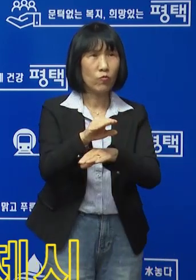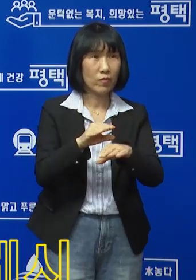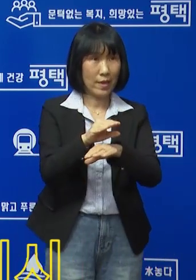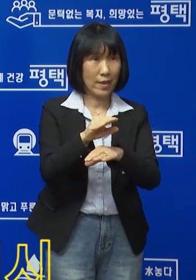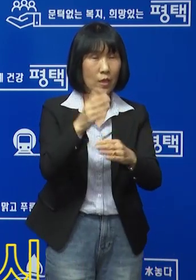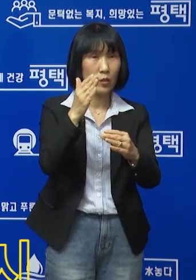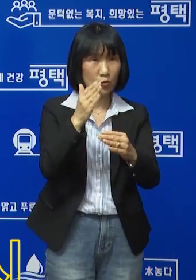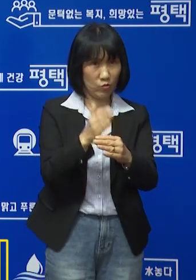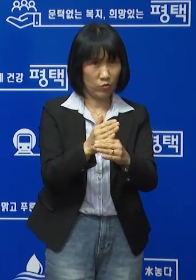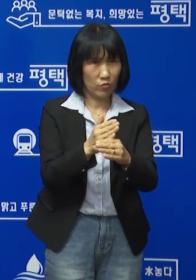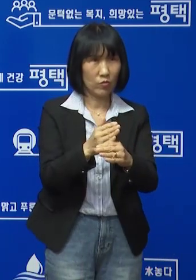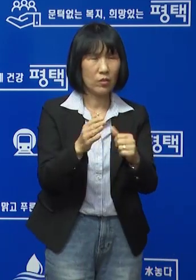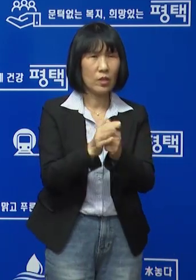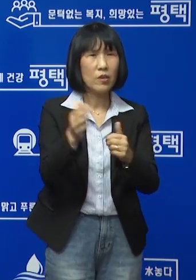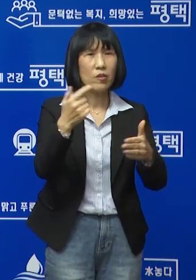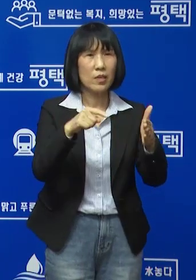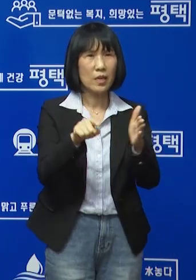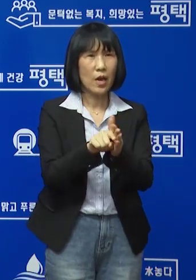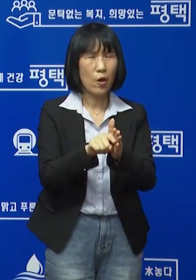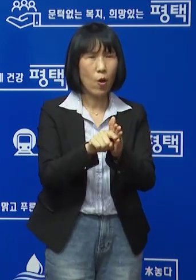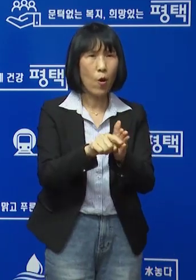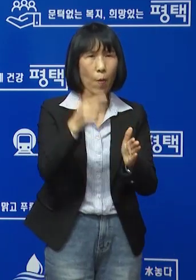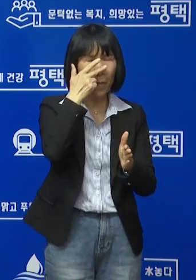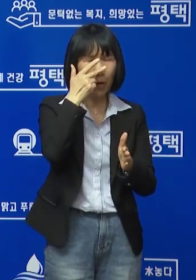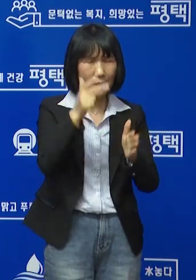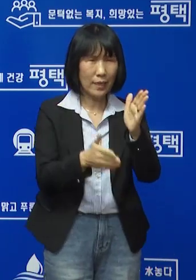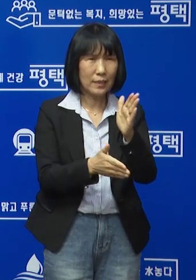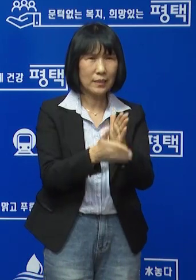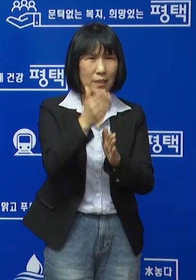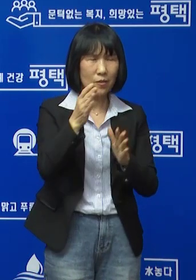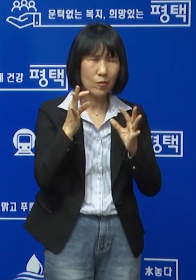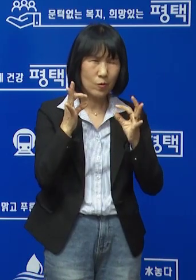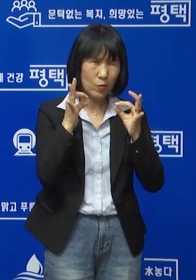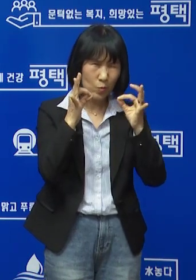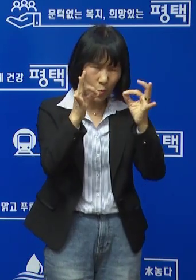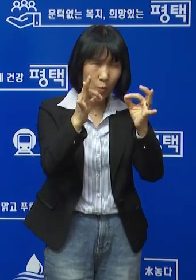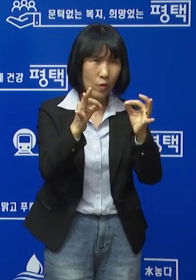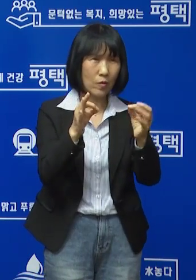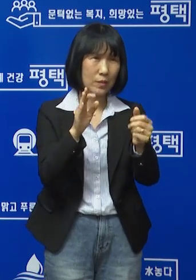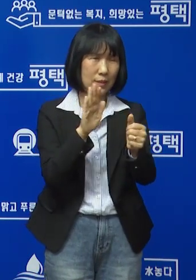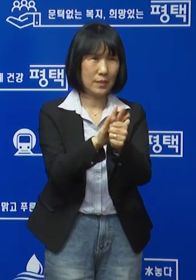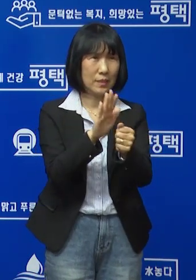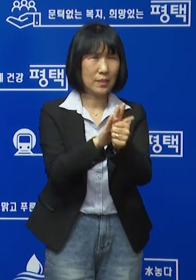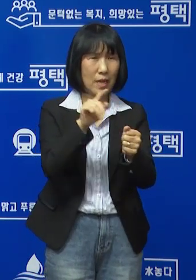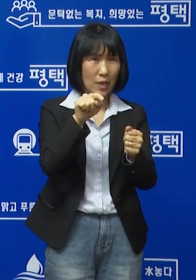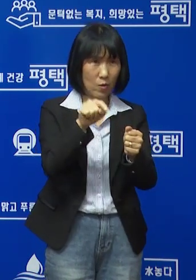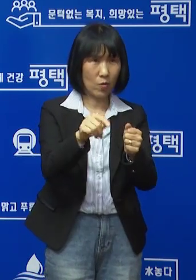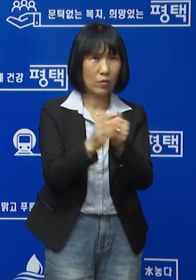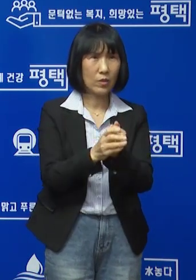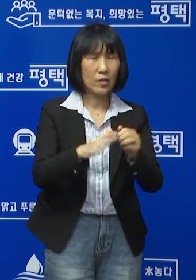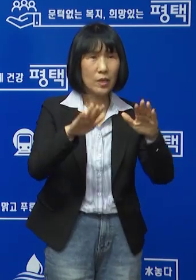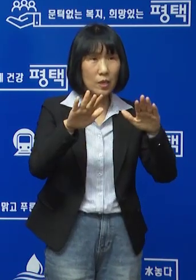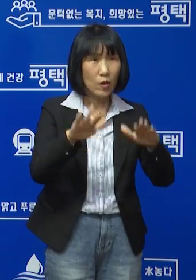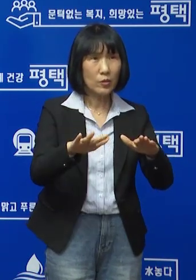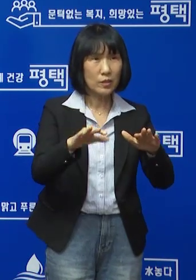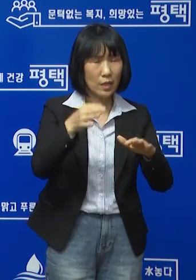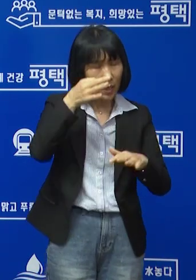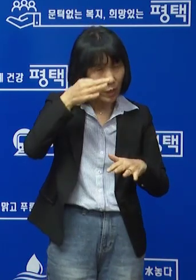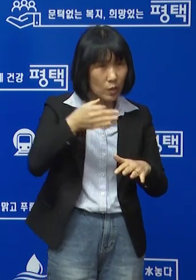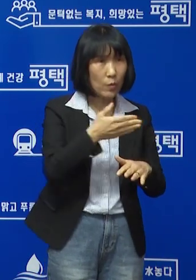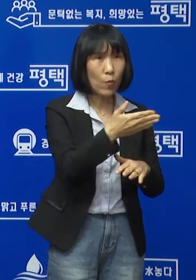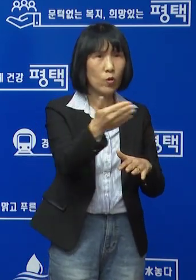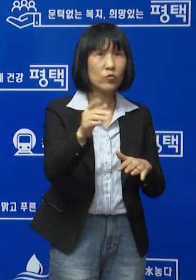것이고 평택시 모든 노력을 다해서 이 모델이 대한민국뿐만 아니라 세계적인 모델이 될 수 있도록 앞으로